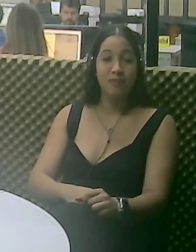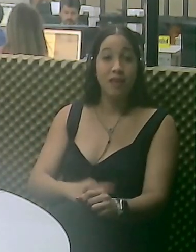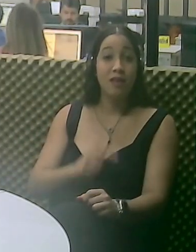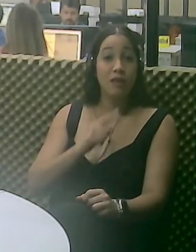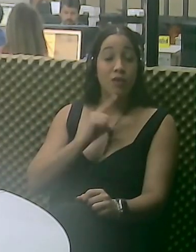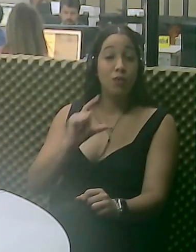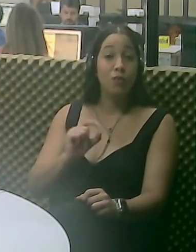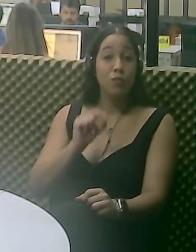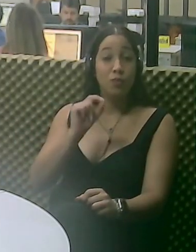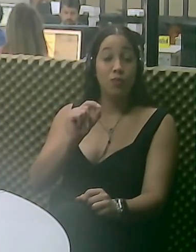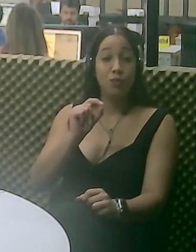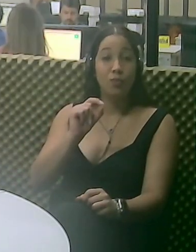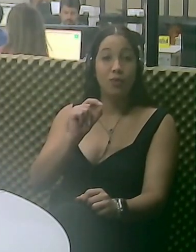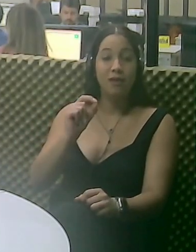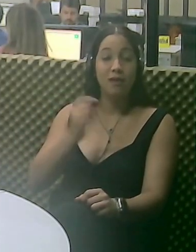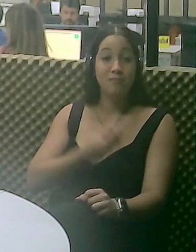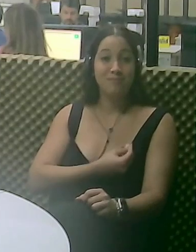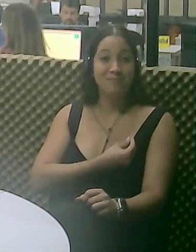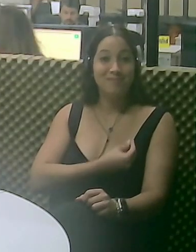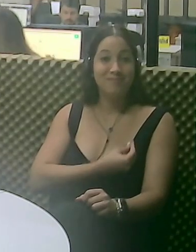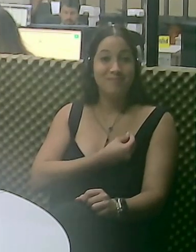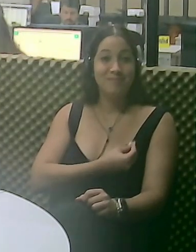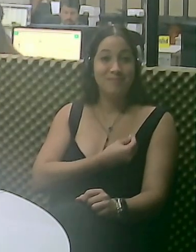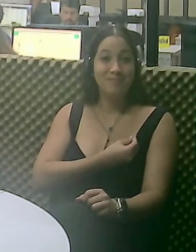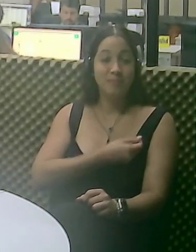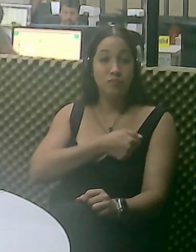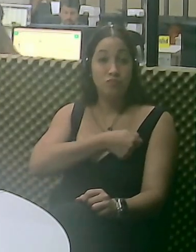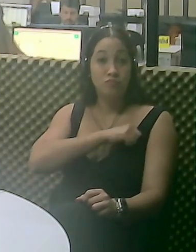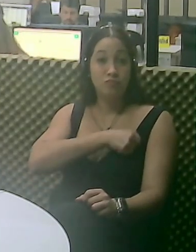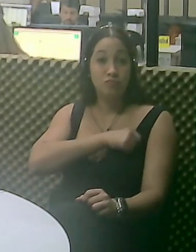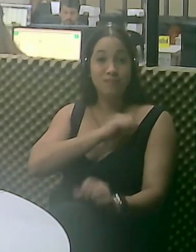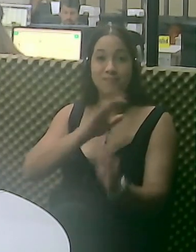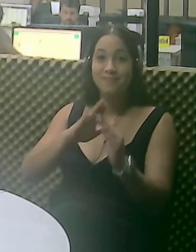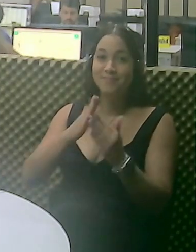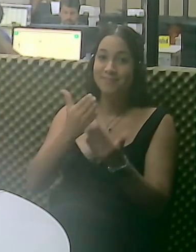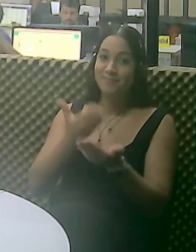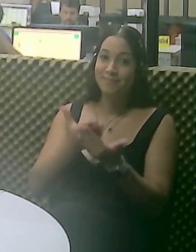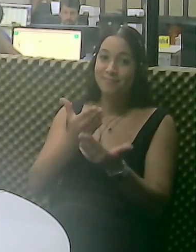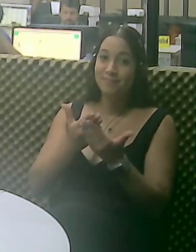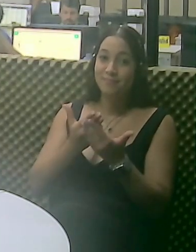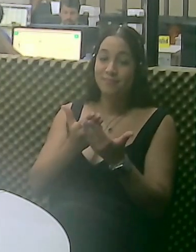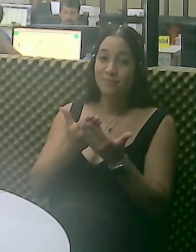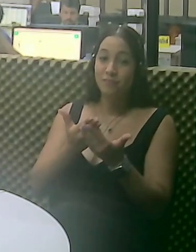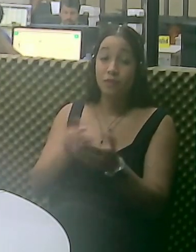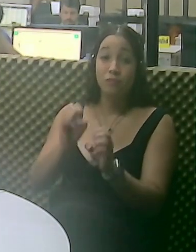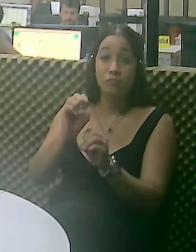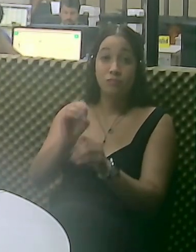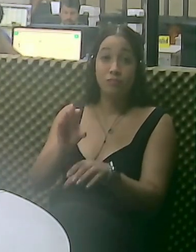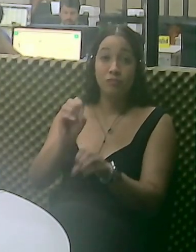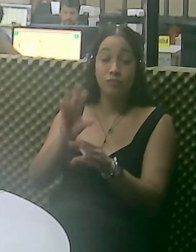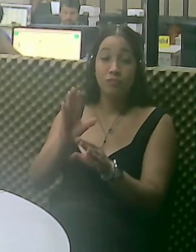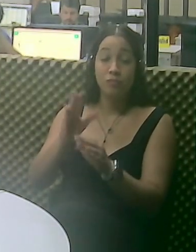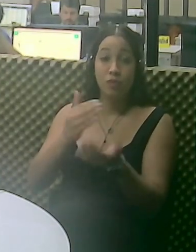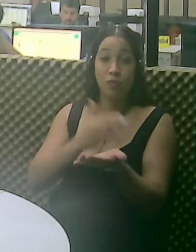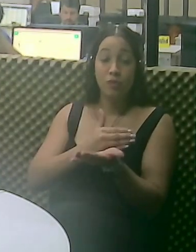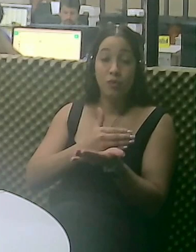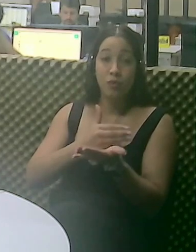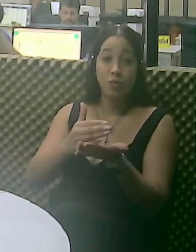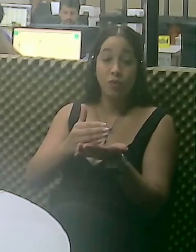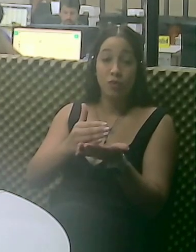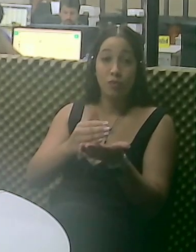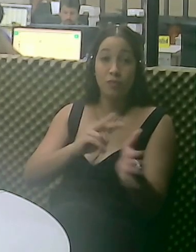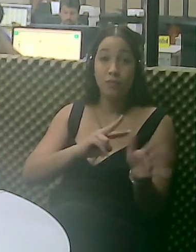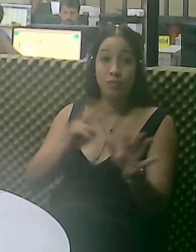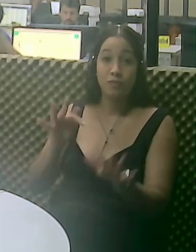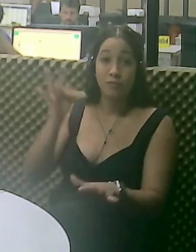CEMEP, também contou com a presença dos inspetores escolares. As aulas da Rede Municipal de Ensino retornam na